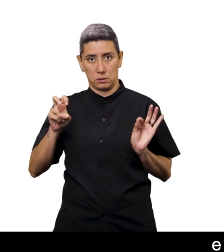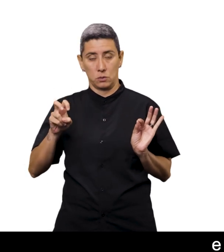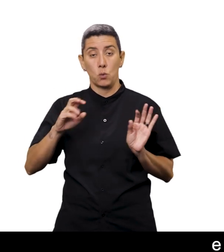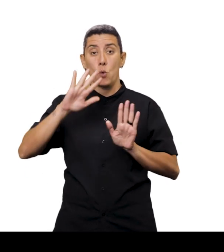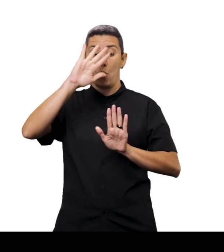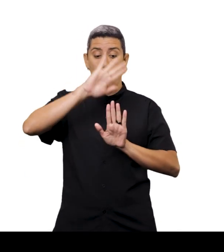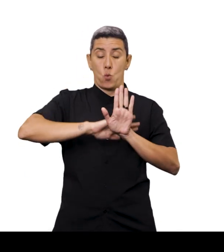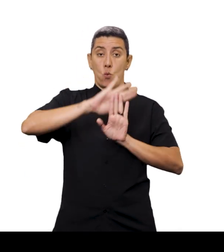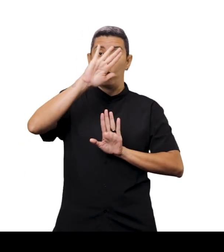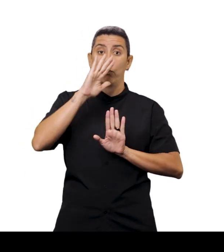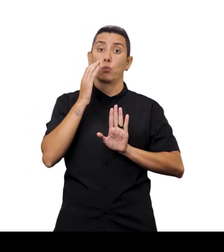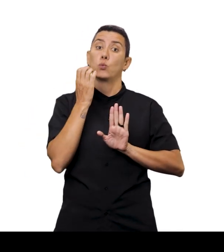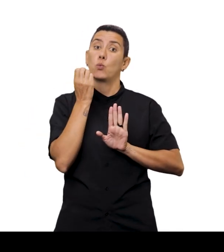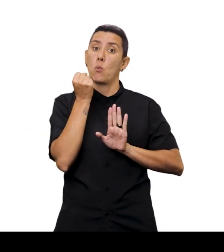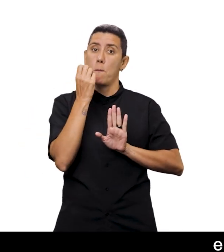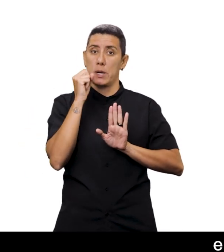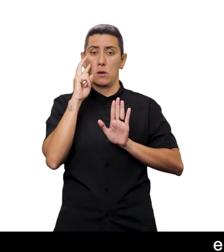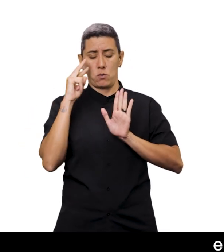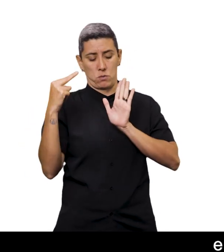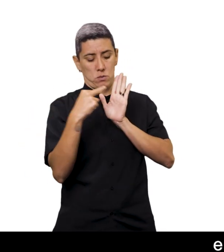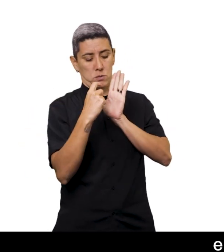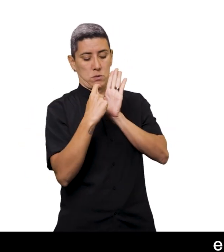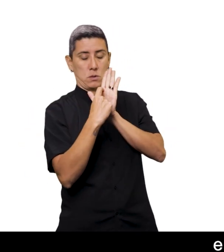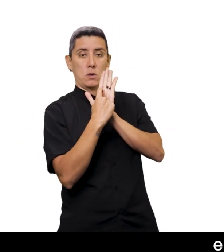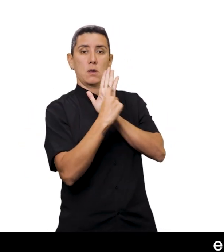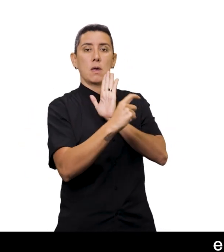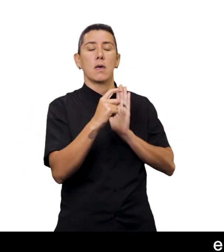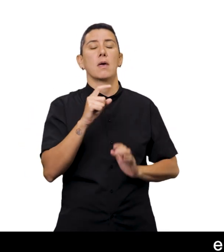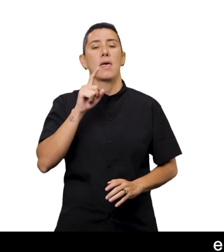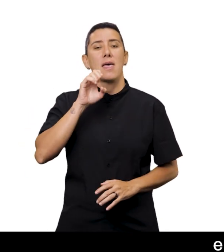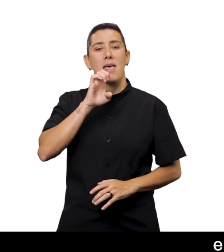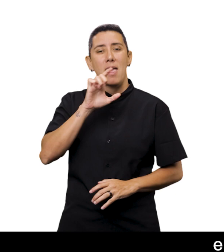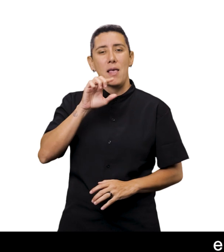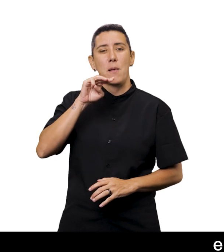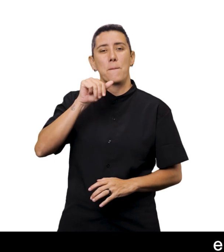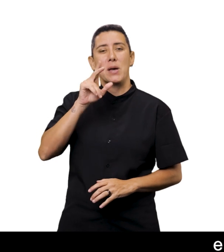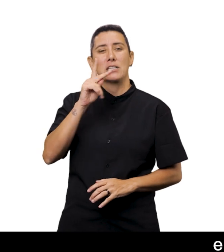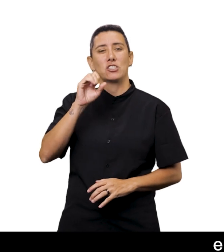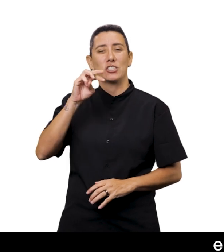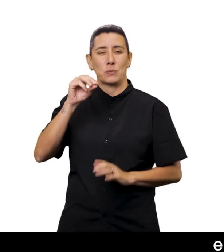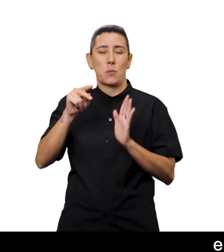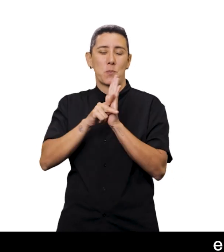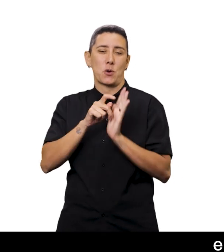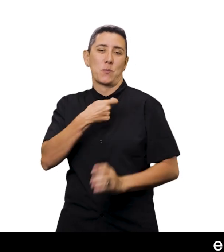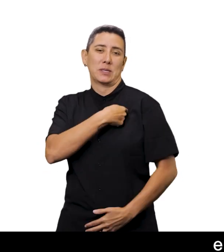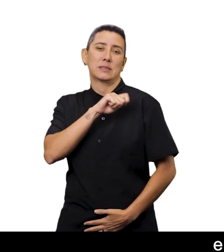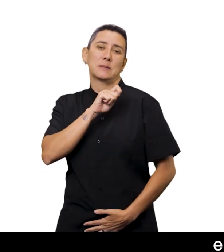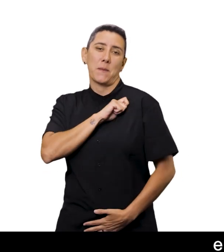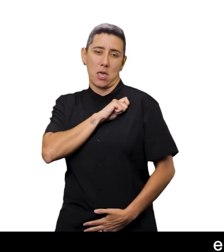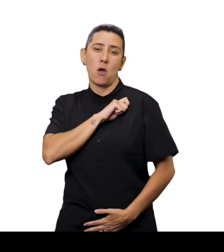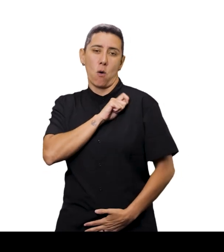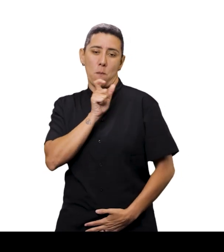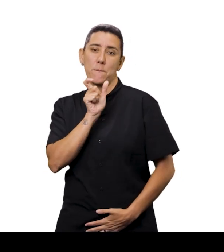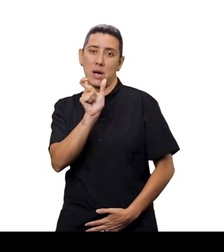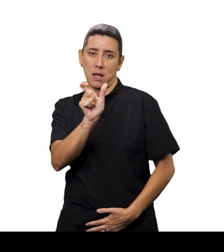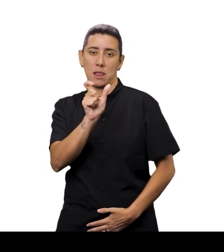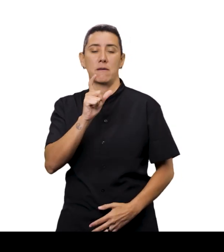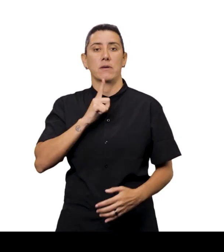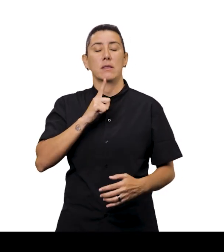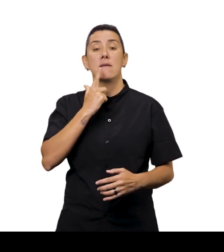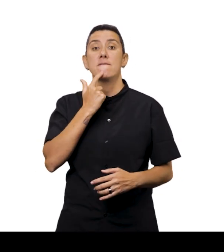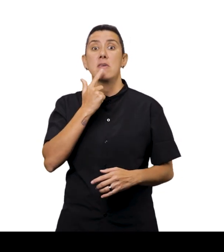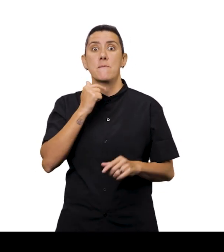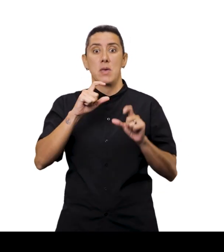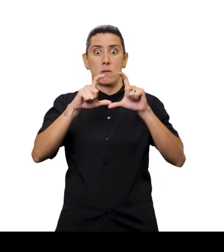de largura. O fundo é branco e sobre ele está a frase El machismo mata, em espanhol, escrita